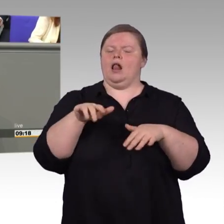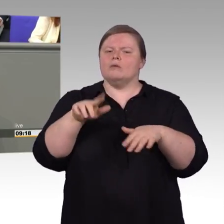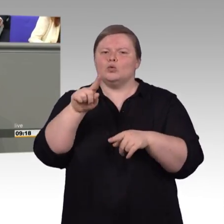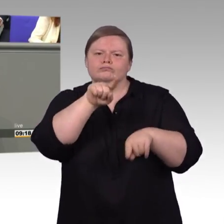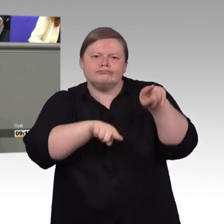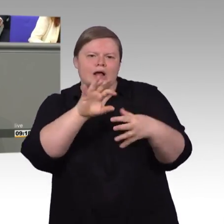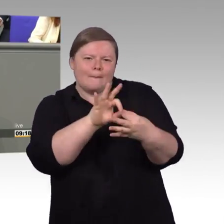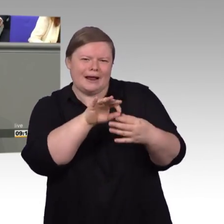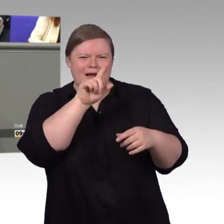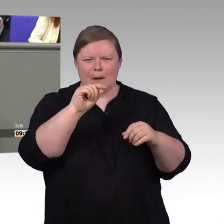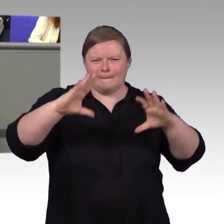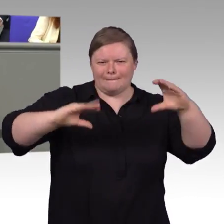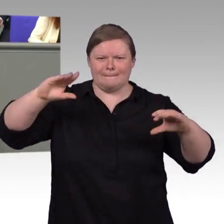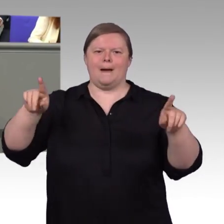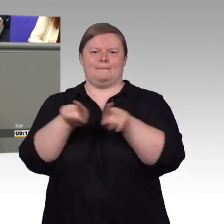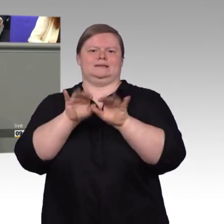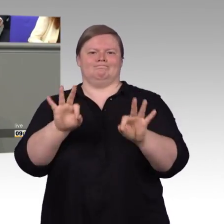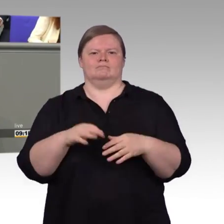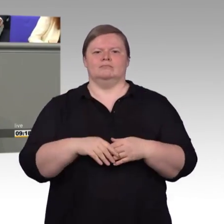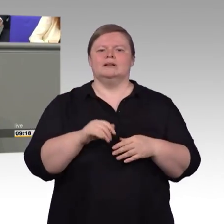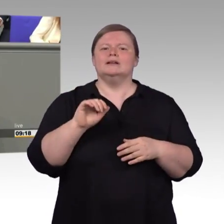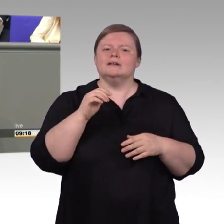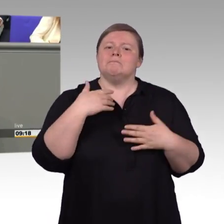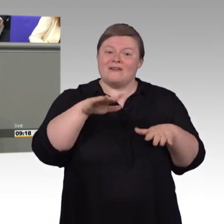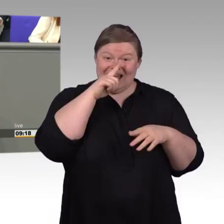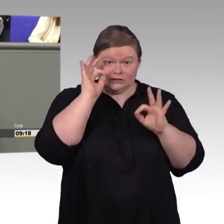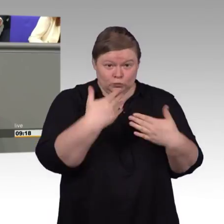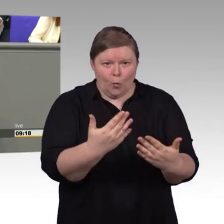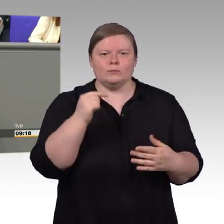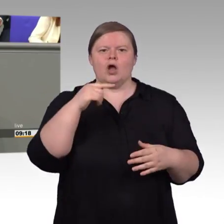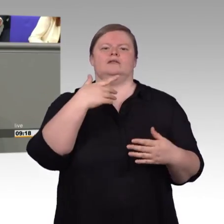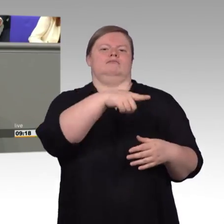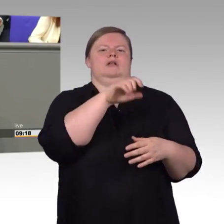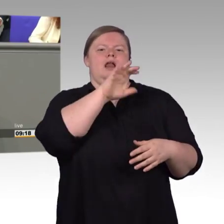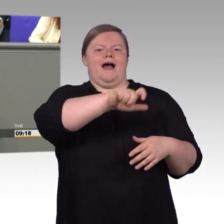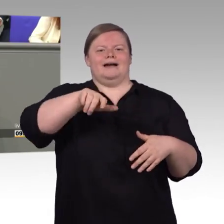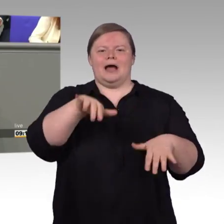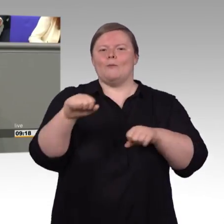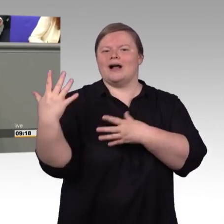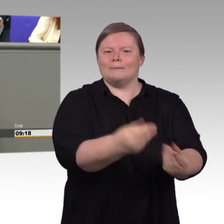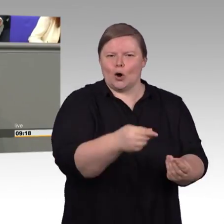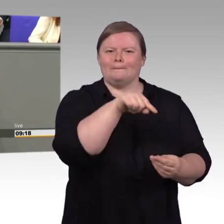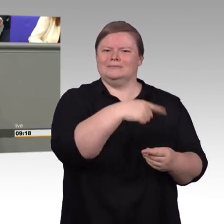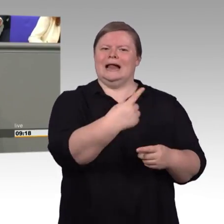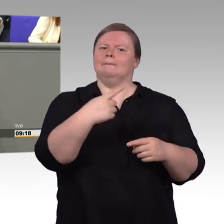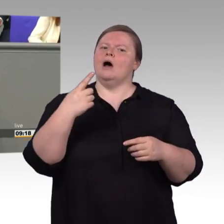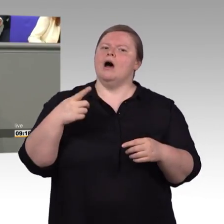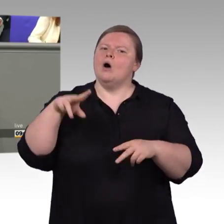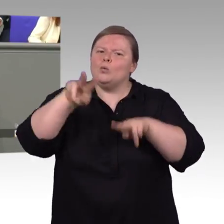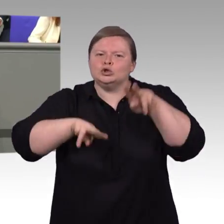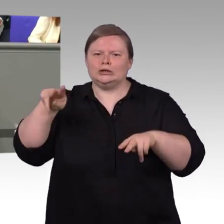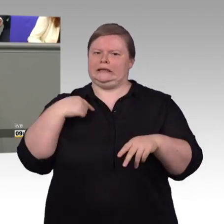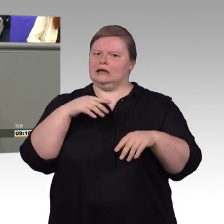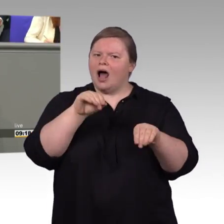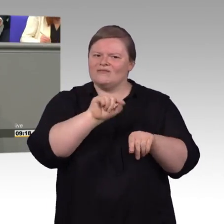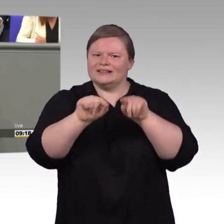mittlere Unternehmen drittens sollten klagebefugt sein. Der Verbraucherbegriff im Gesetz sollte daher an den der ZBU angeglichen